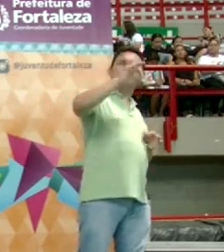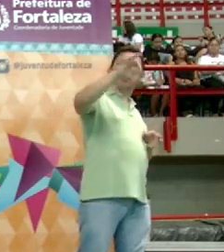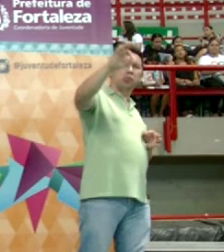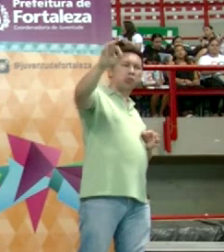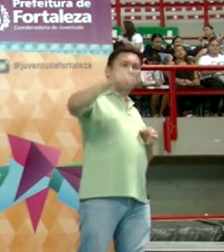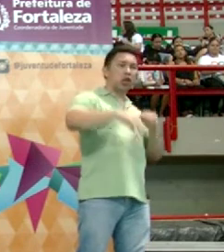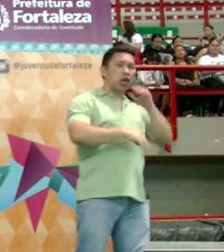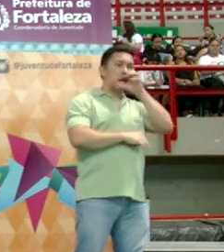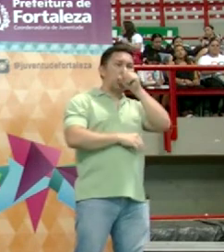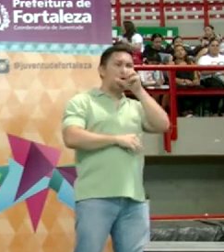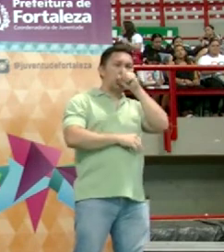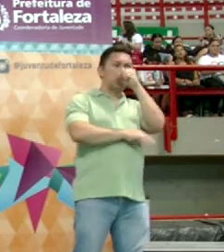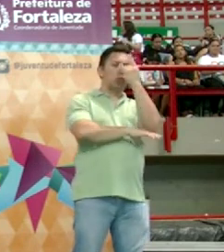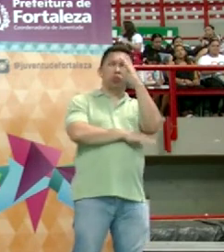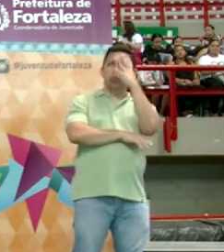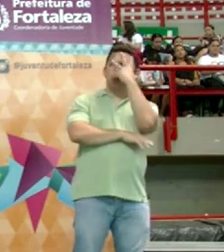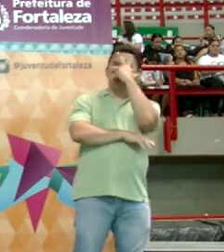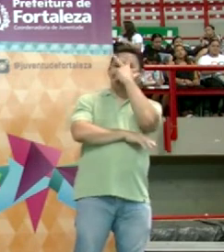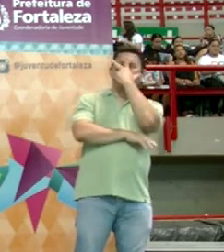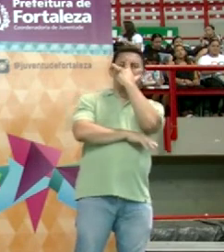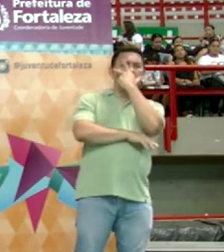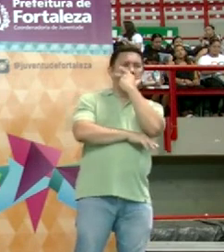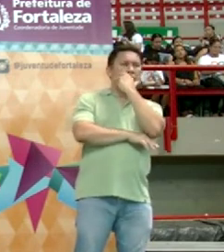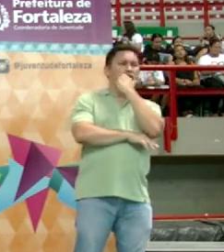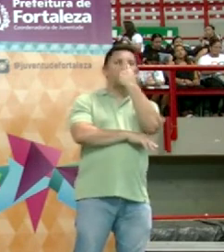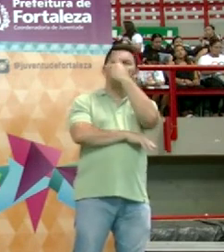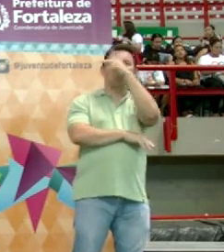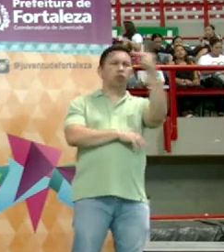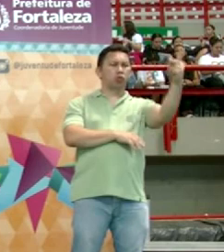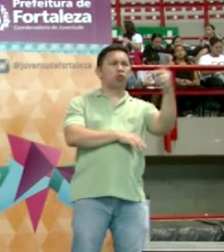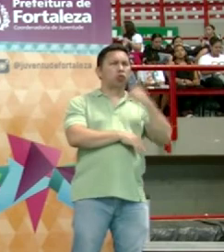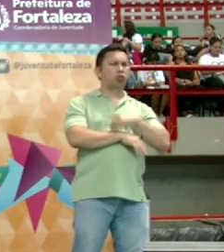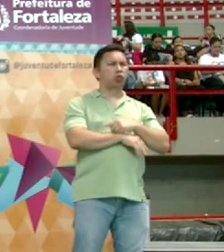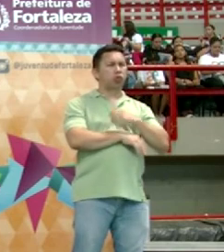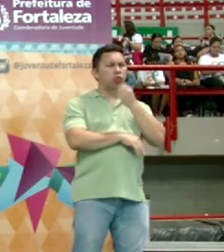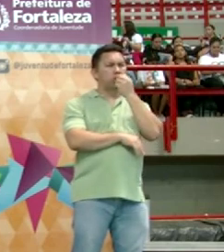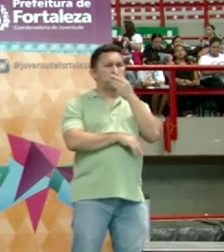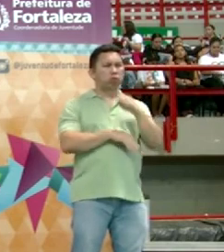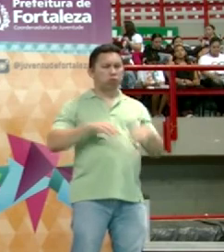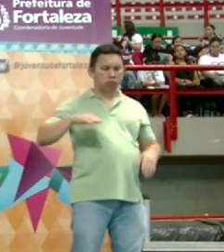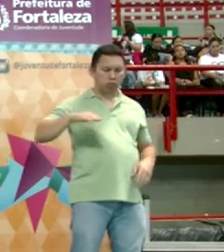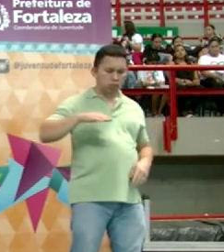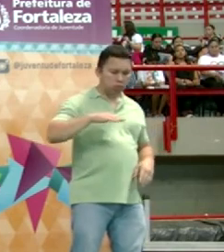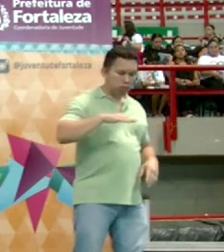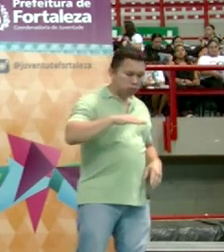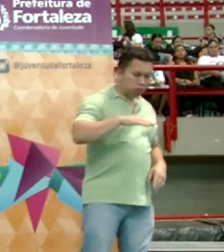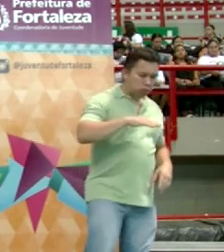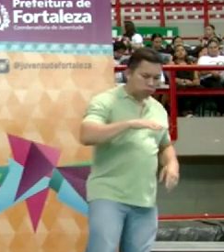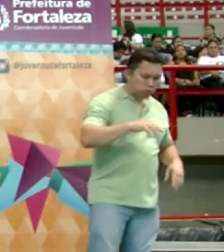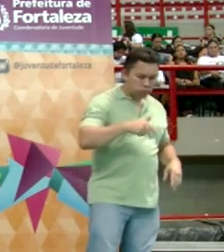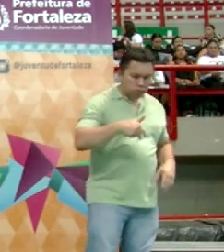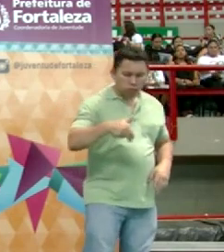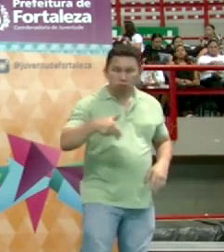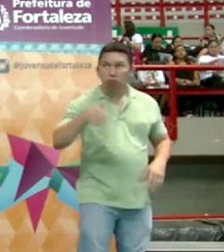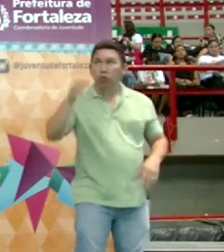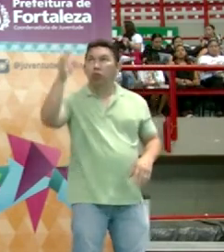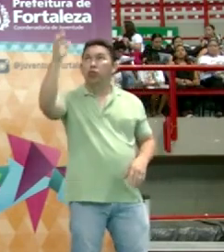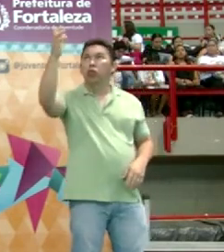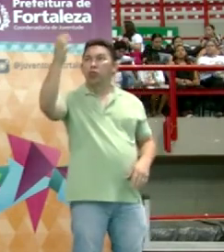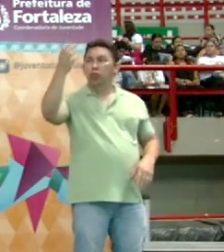de laranjais, coisa mais linda, tudo amarelinho as laranjas. Agora, quando eu cheguei perto para olhar,